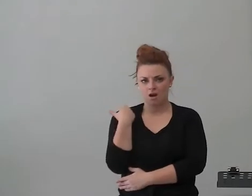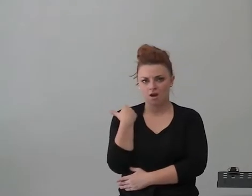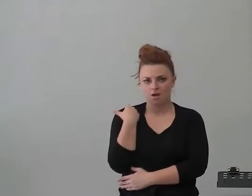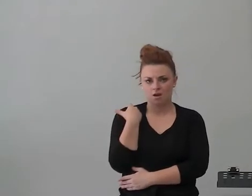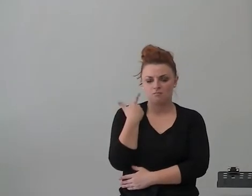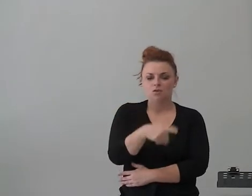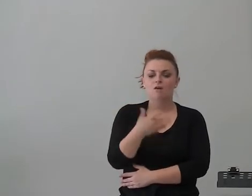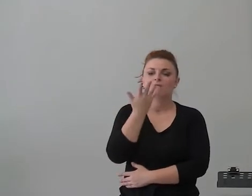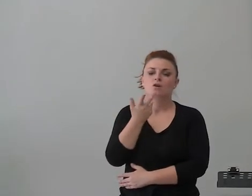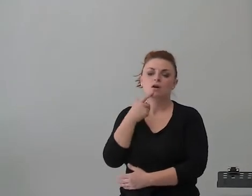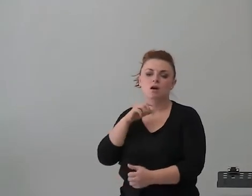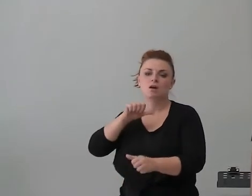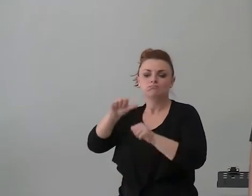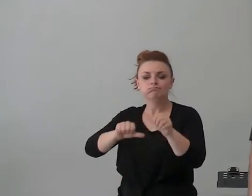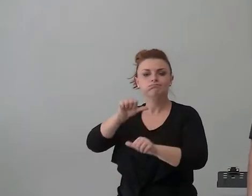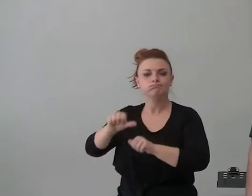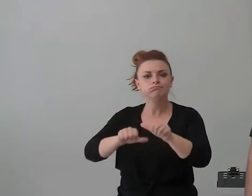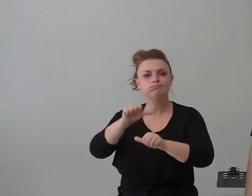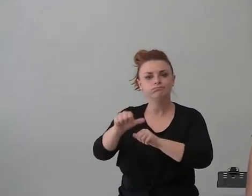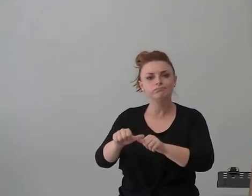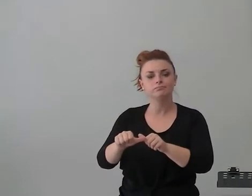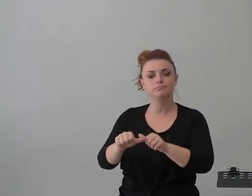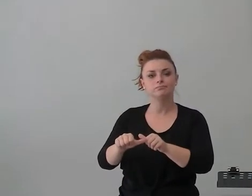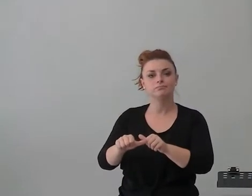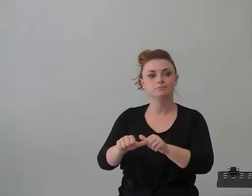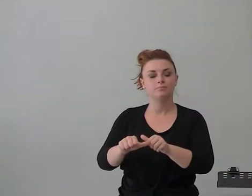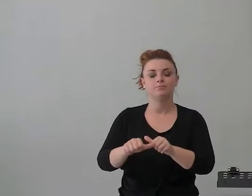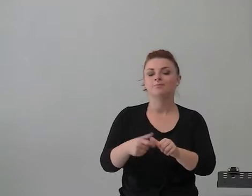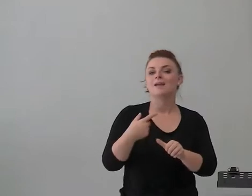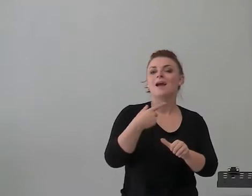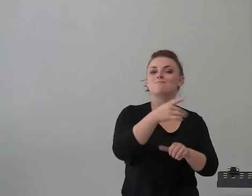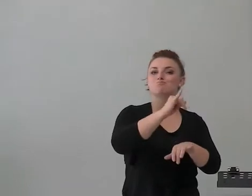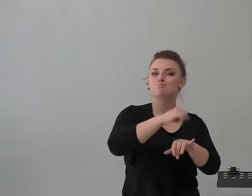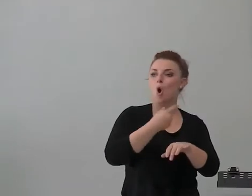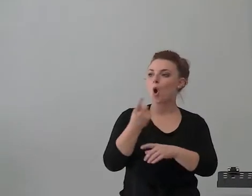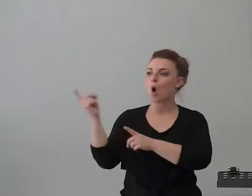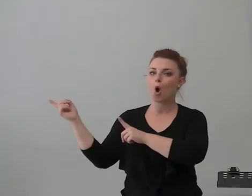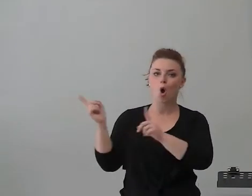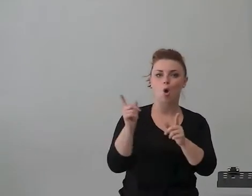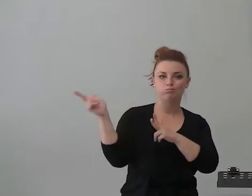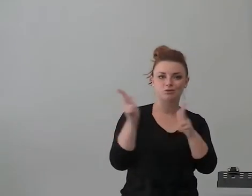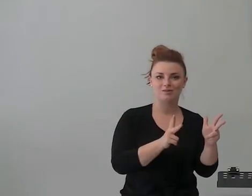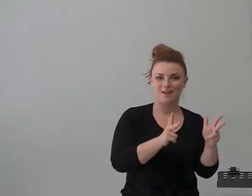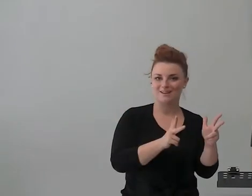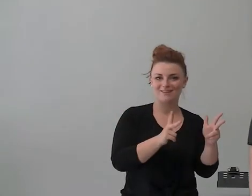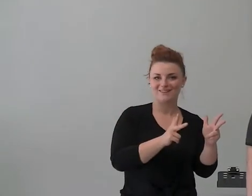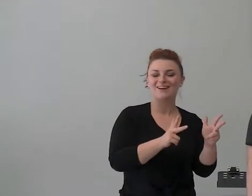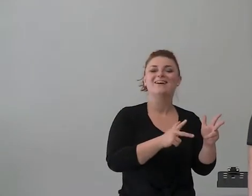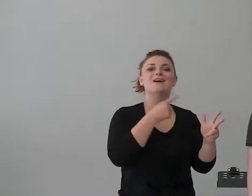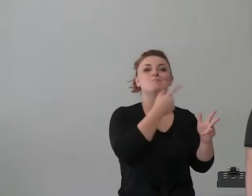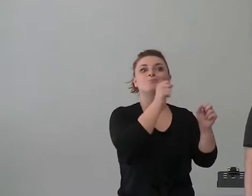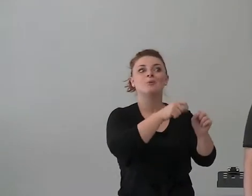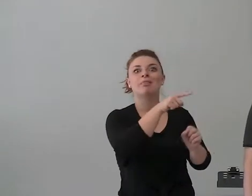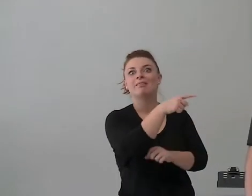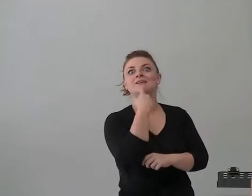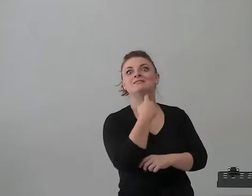Non ho portato Sherry oggi perché non volevo che lei dicesse qualcos'altro, che non, Michele non sta crescendo. Potete